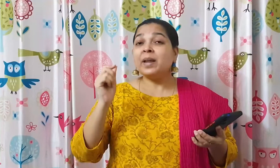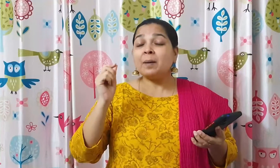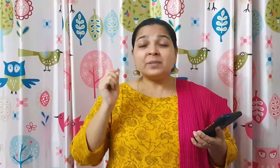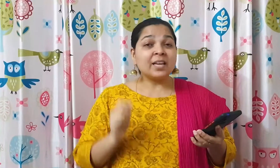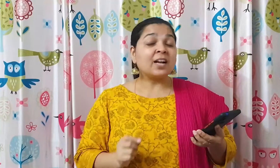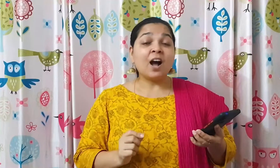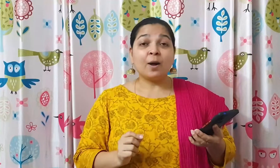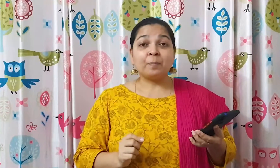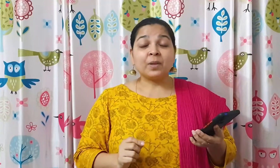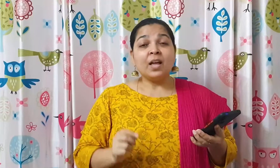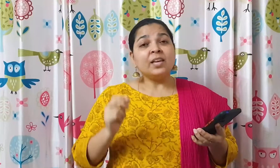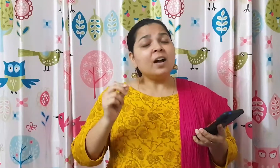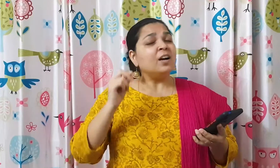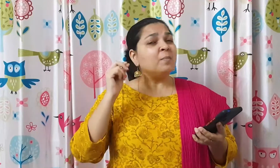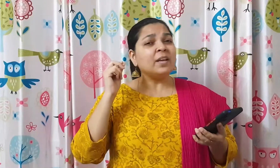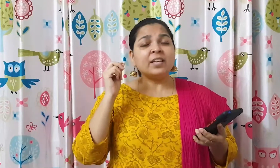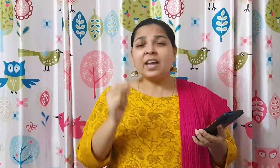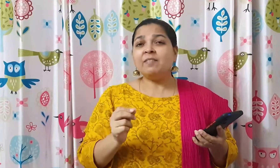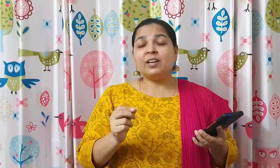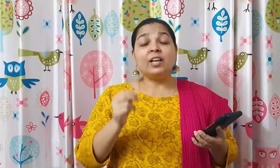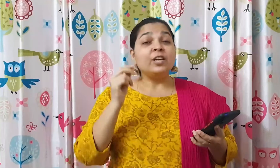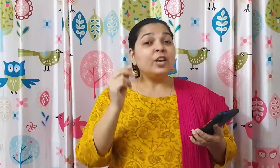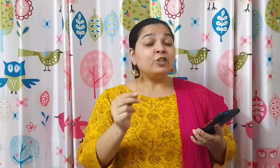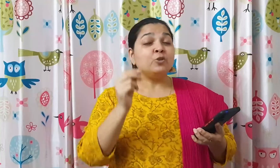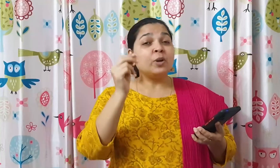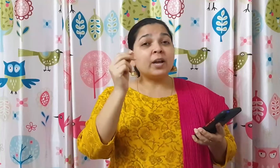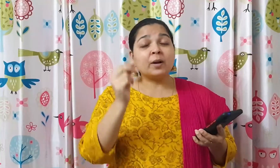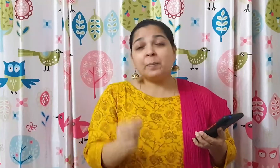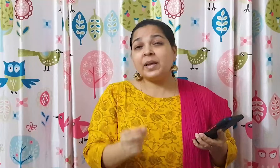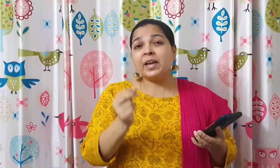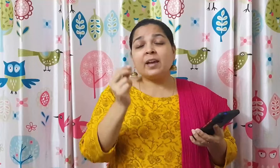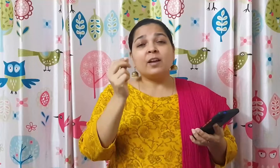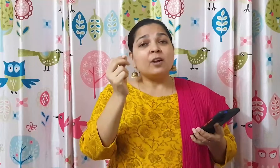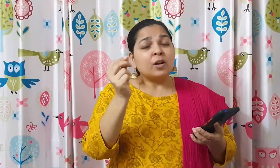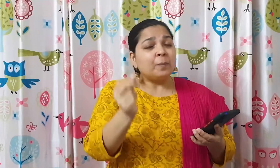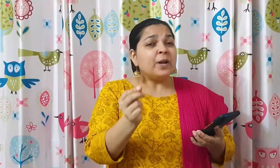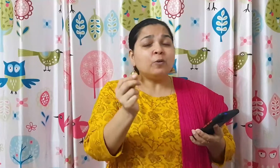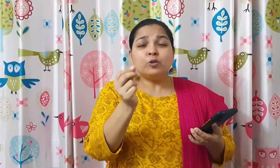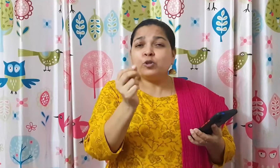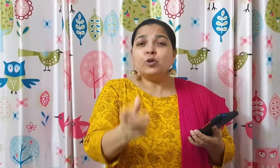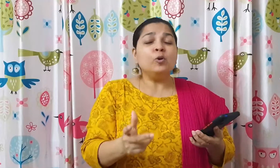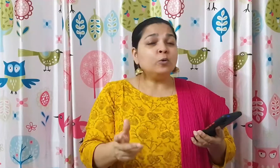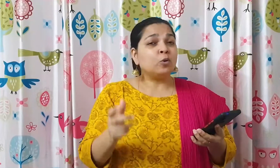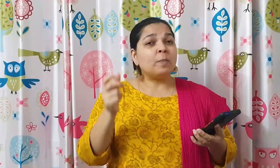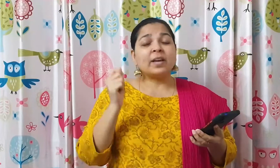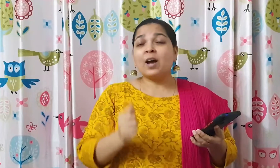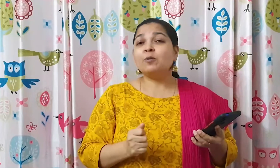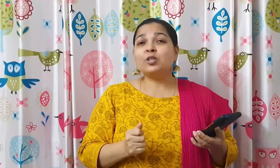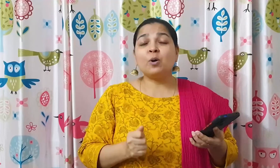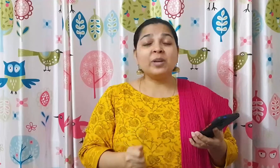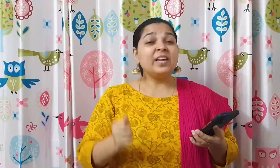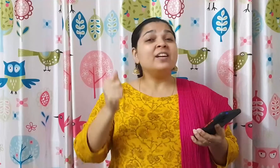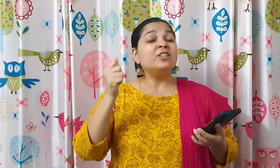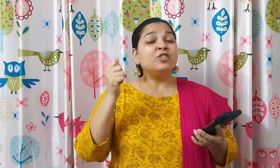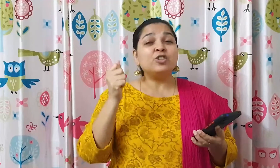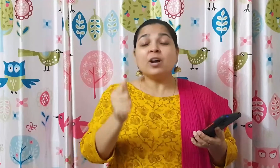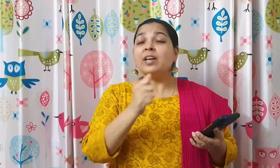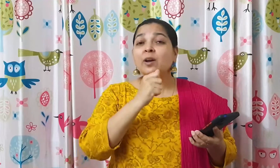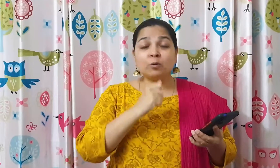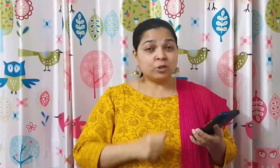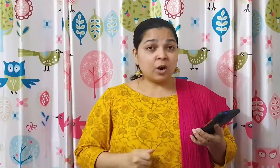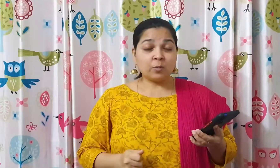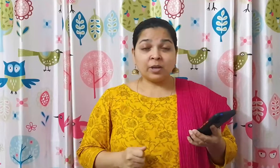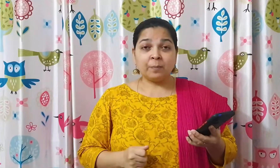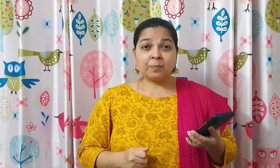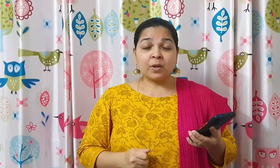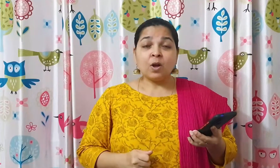আনিব বিচাৰে তেওঁ। হালেলুয়া! প্ৰেইজ দ্য লৰ্ড! আৰু মহিলাগৰাকীয়ে কি কৰিলে, মহিলাগৰাকীয়ে নিজৰ কল্পনা শক্তিৰ সহায়ত